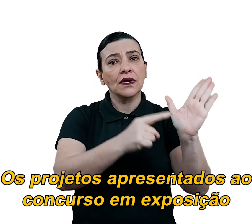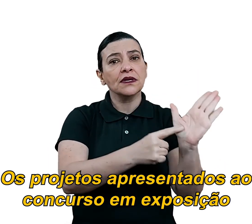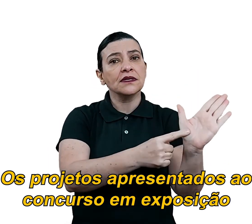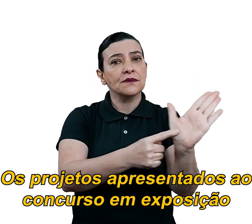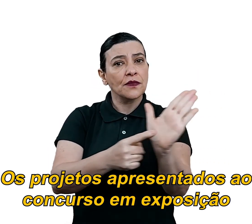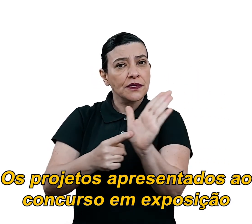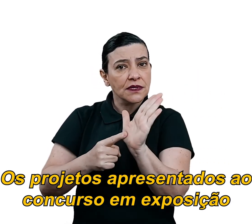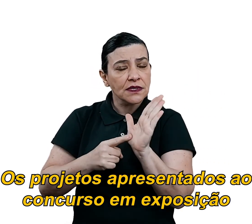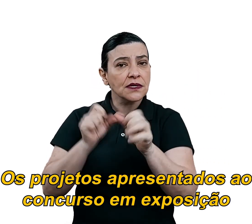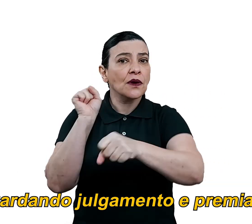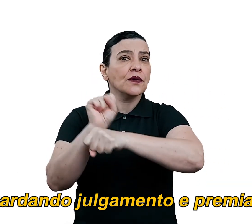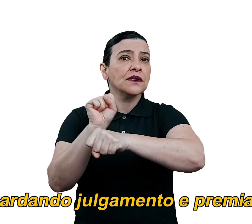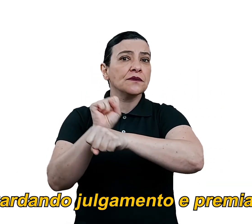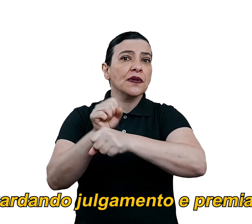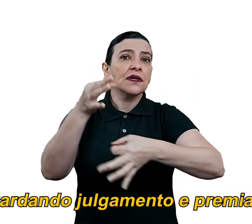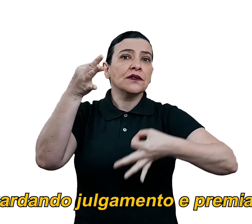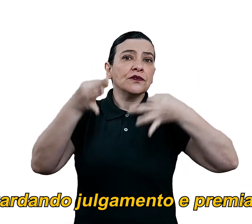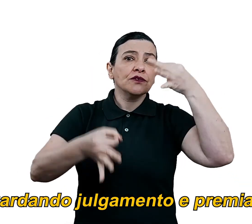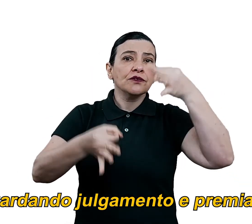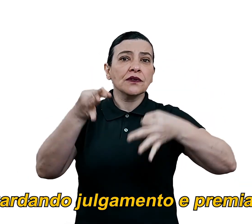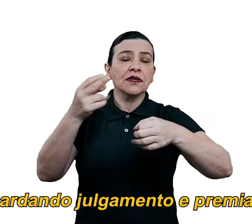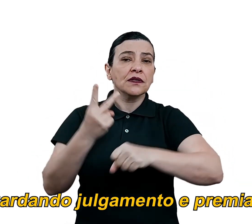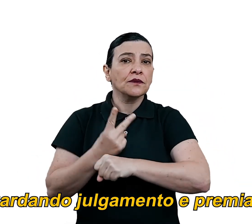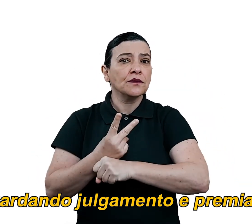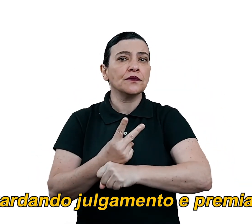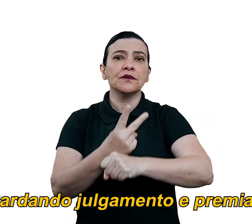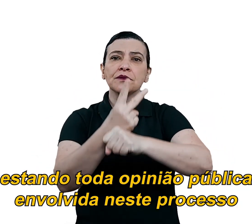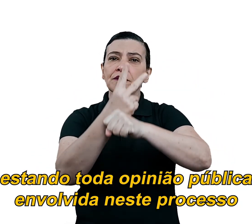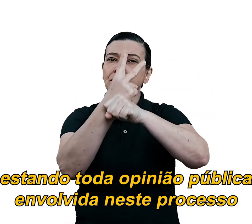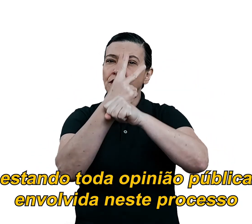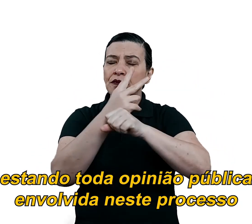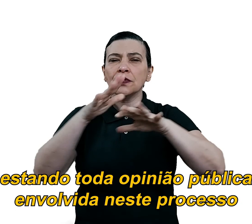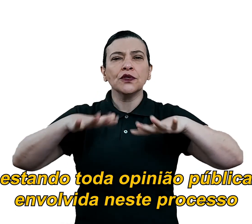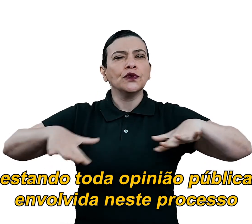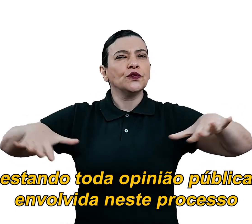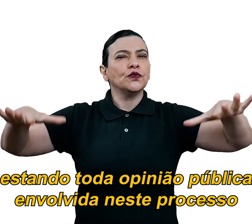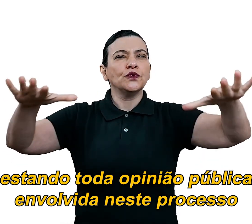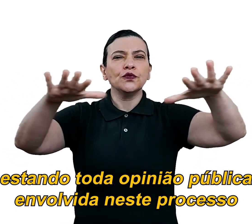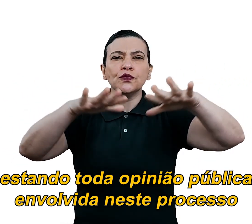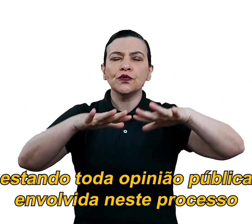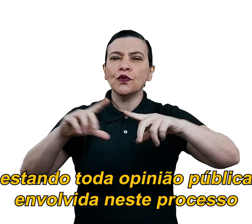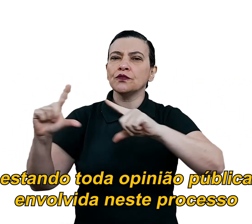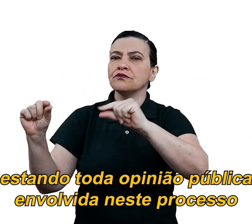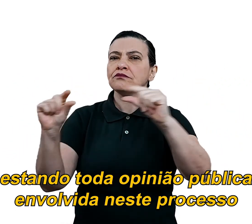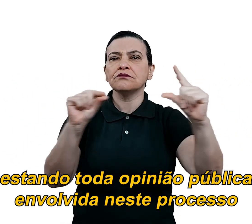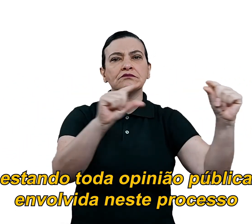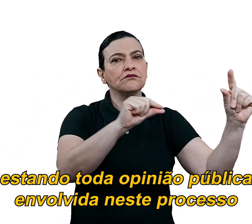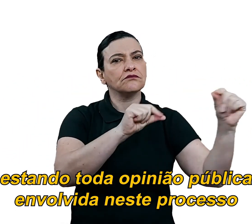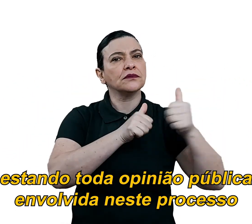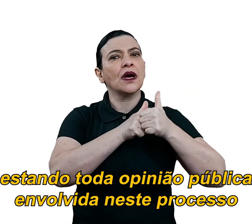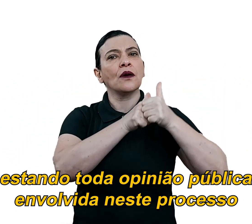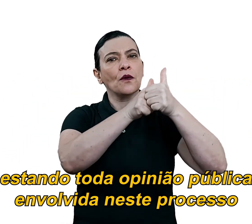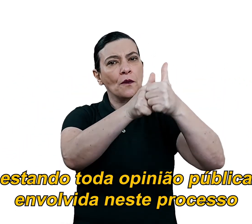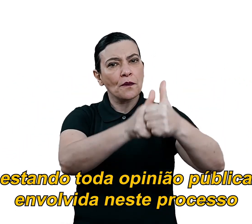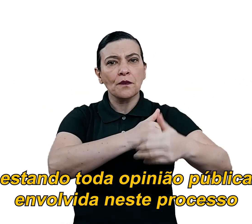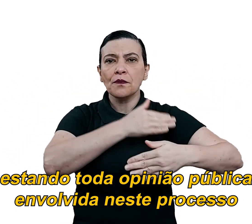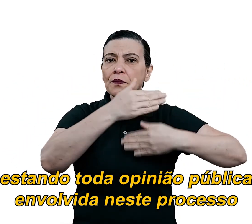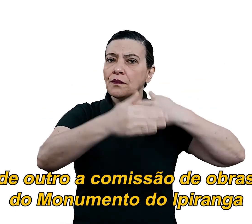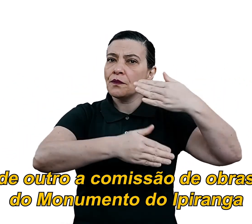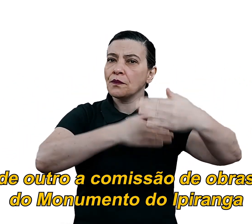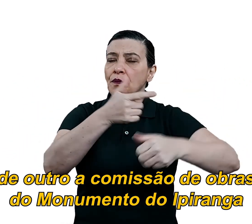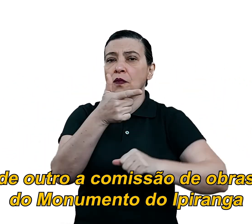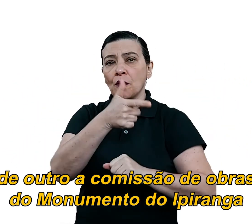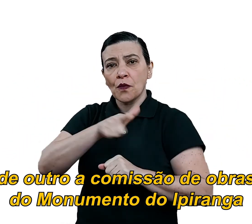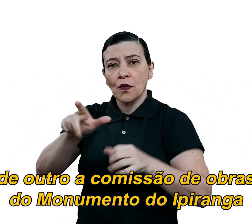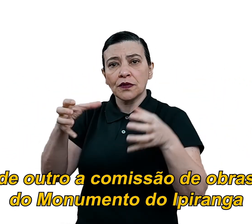concurso em exposição, aguardando julgamento e premiação, estando toda a opinião pública envolvida neste